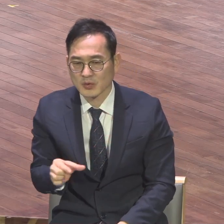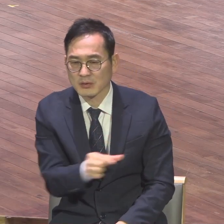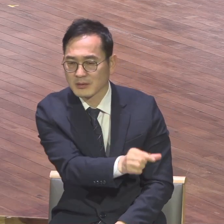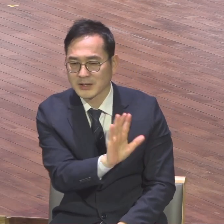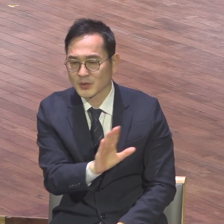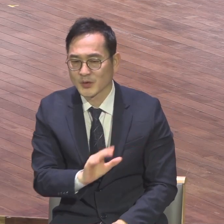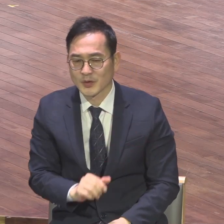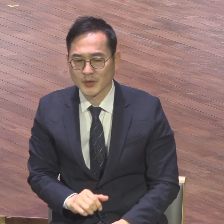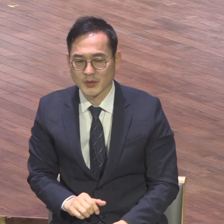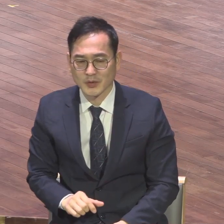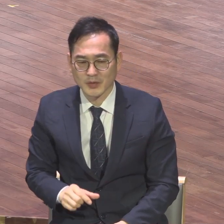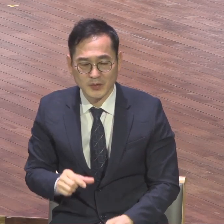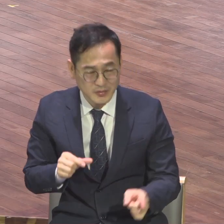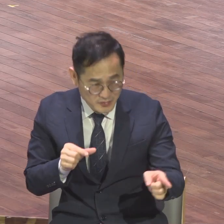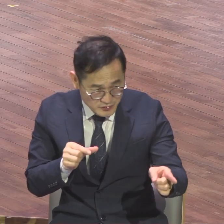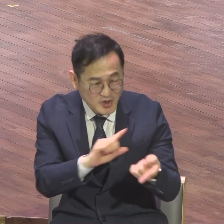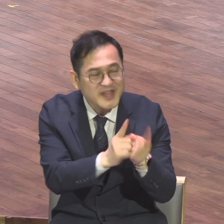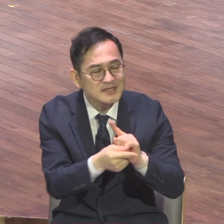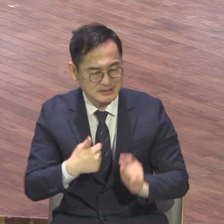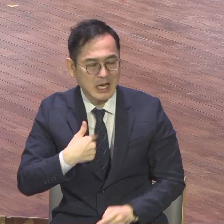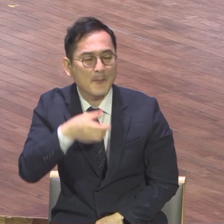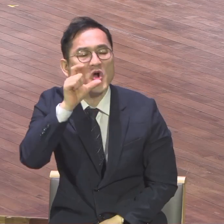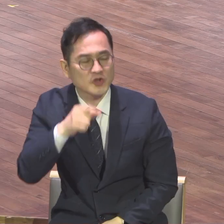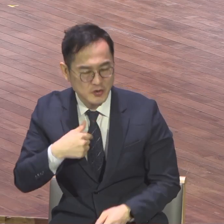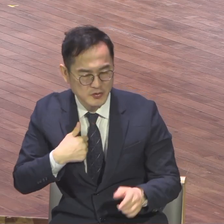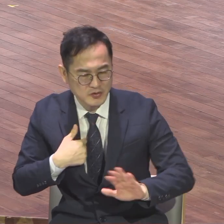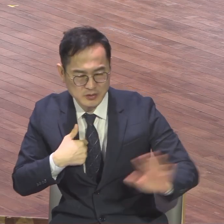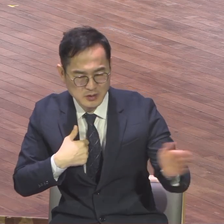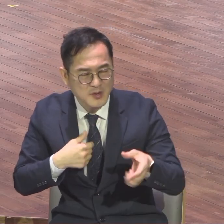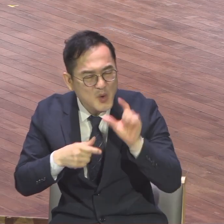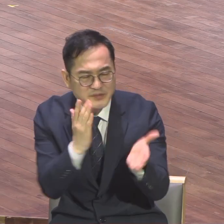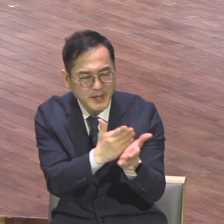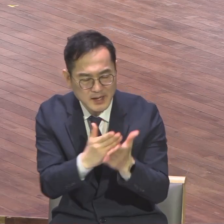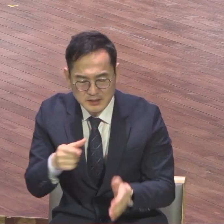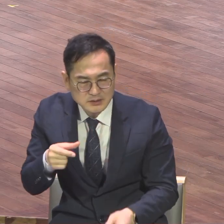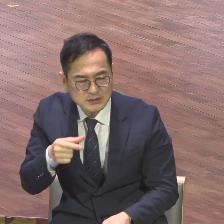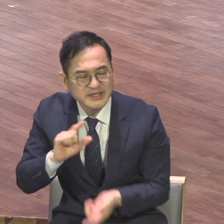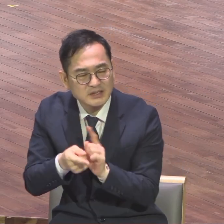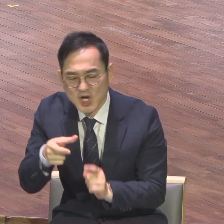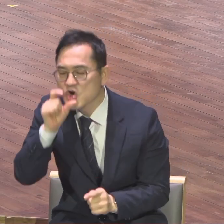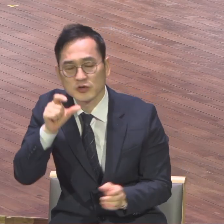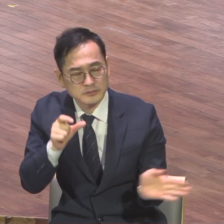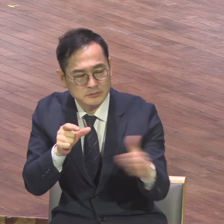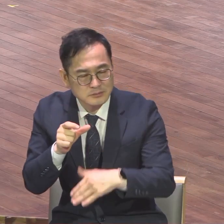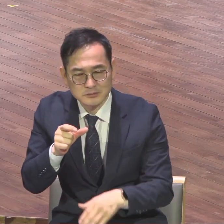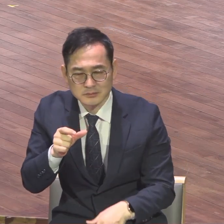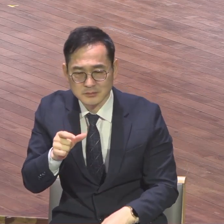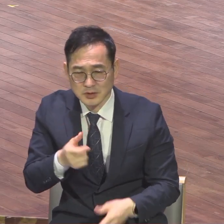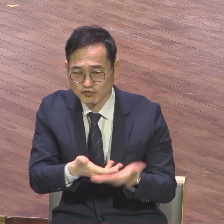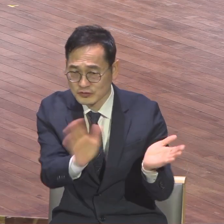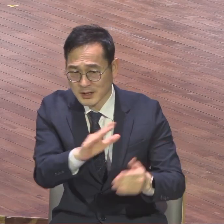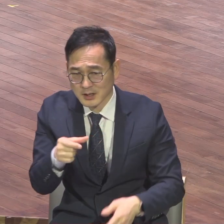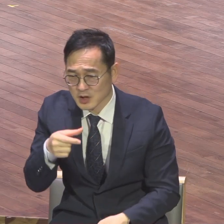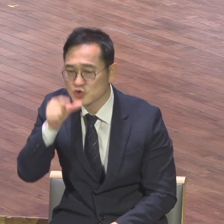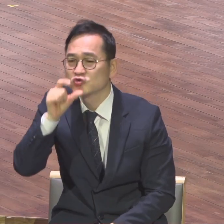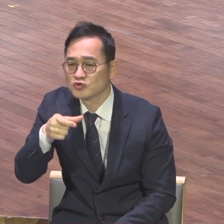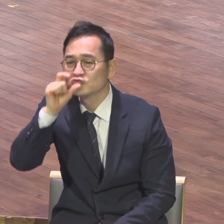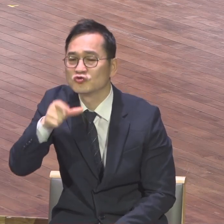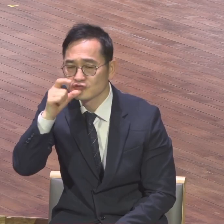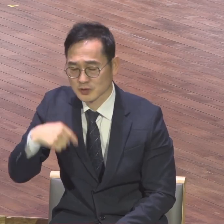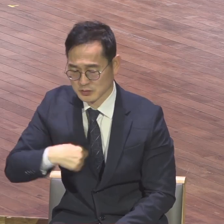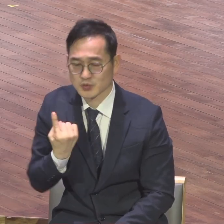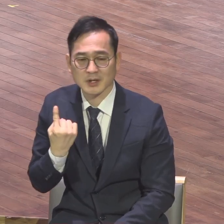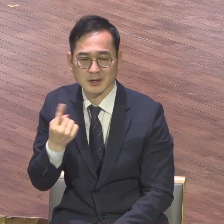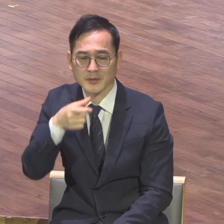해요. 집례자가 대표로 마실 뿐이에요. 집례자가 대표로 다른 신자들에게는 주지 않습니다.